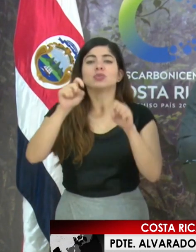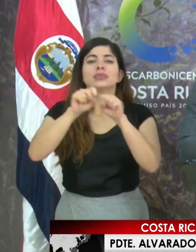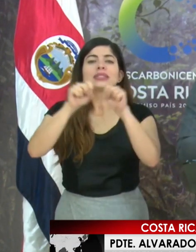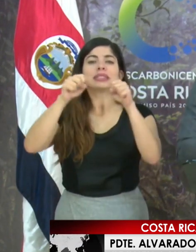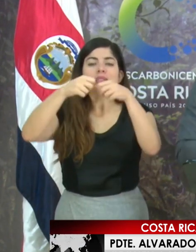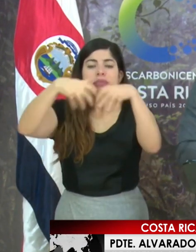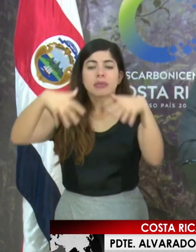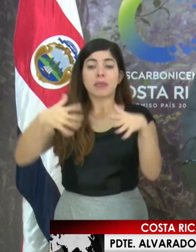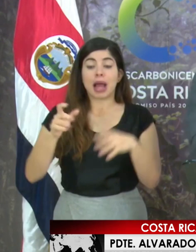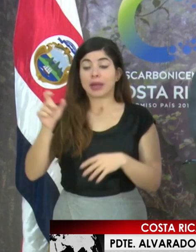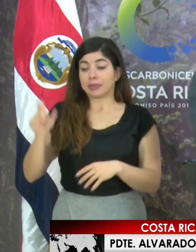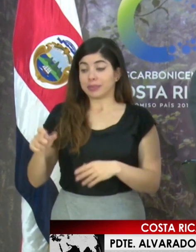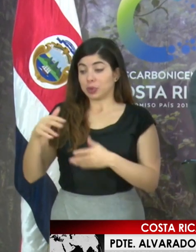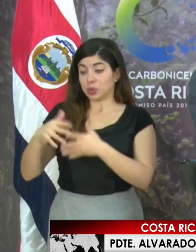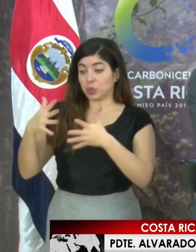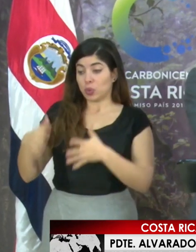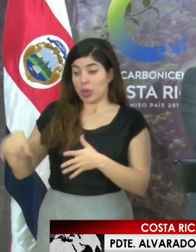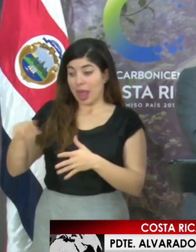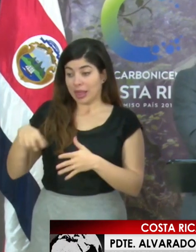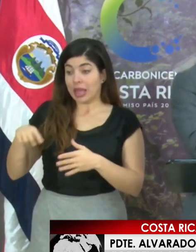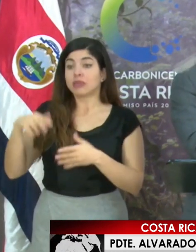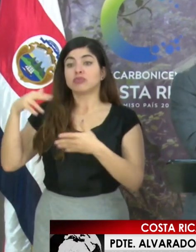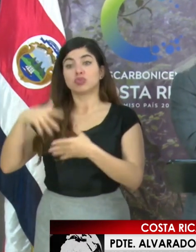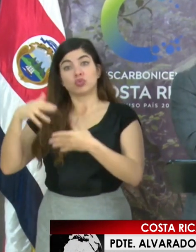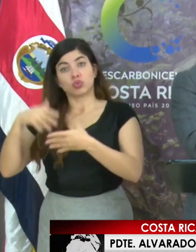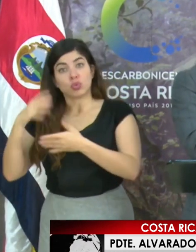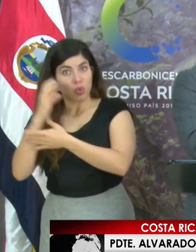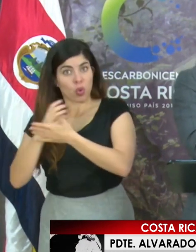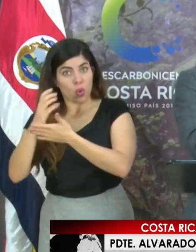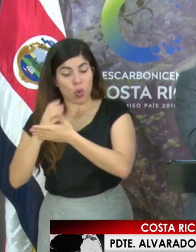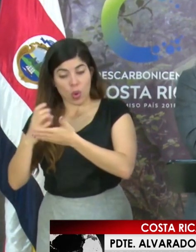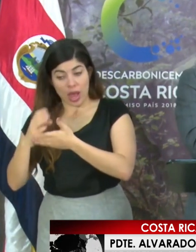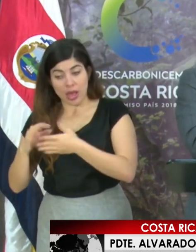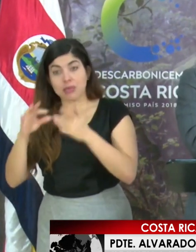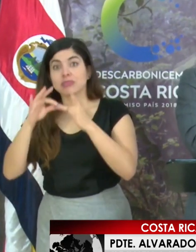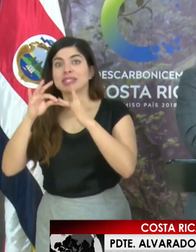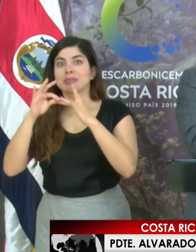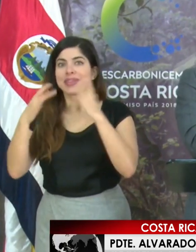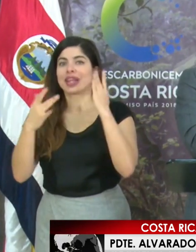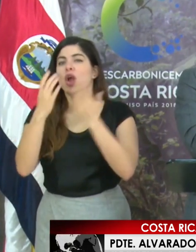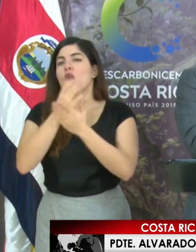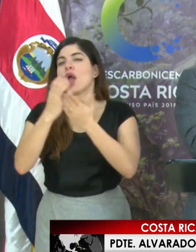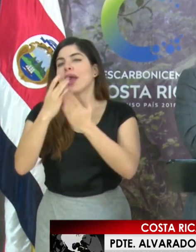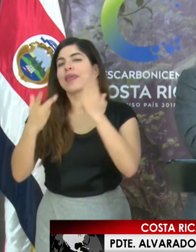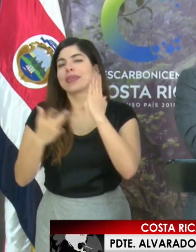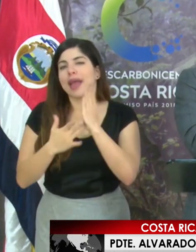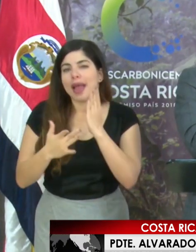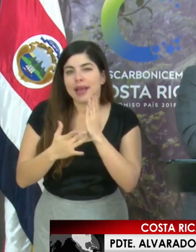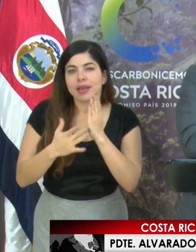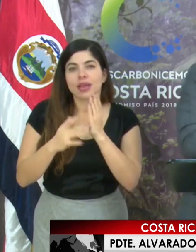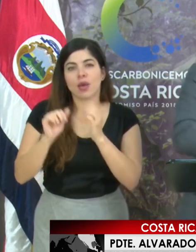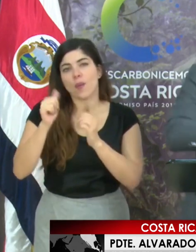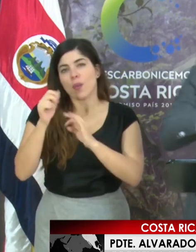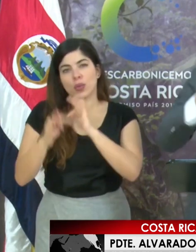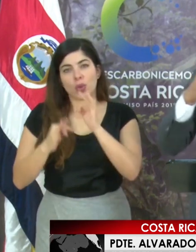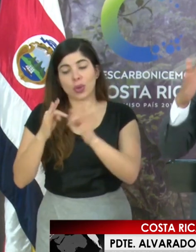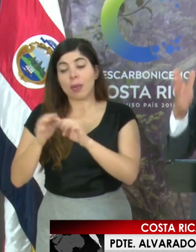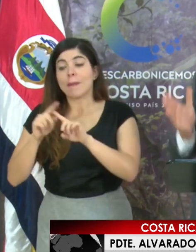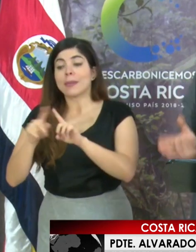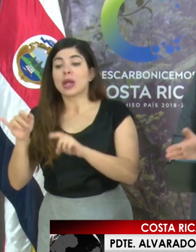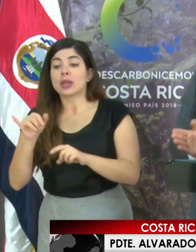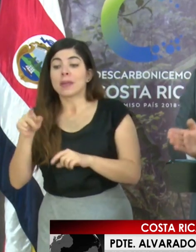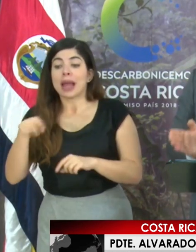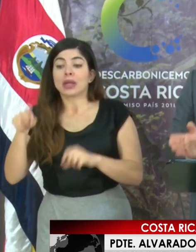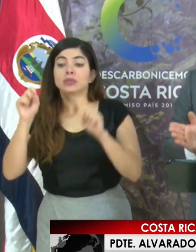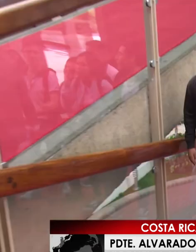que los chicos tanto estudian en un centro, principalmente técnico o de otra característica, pero también